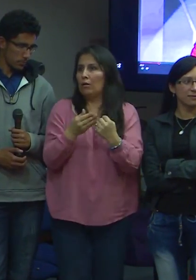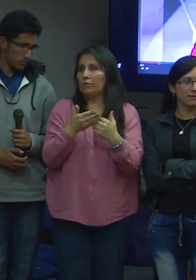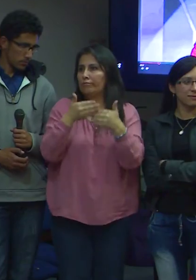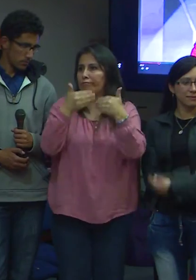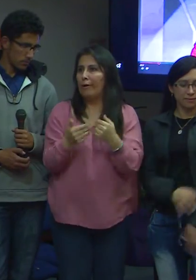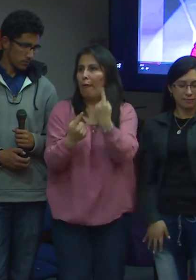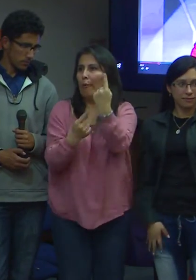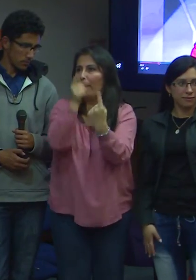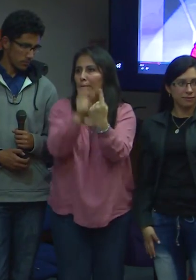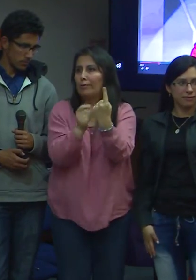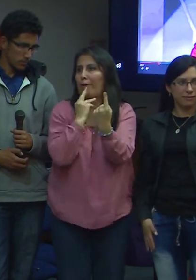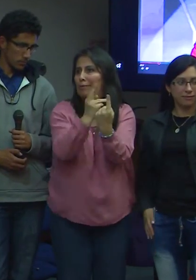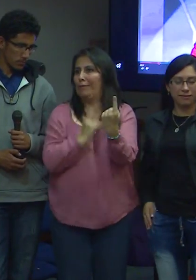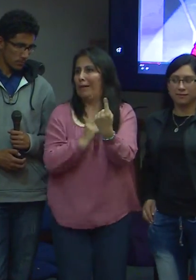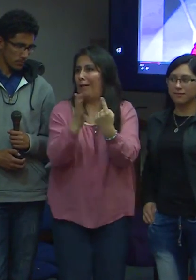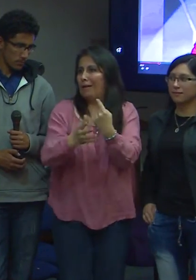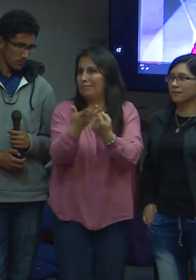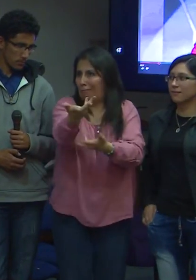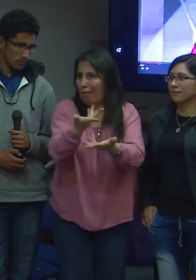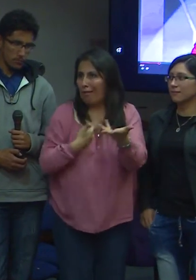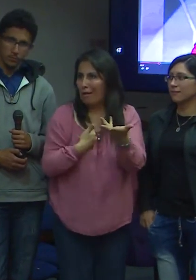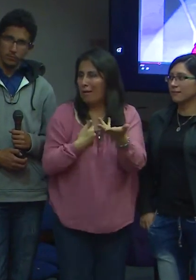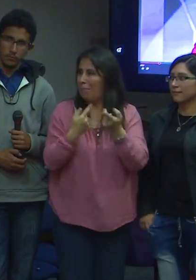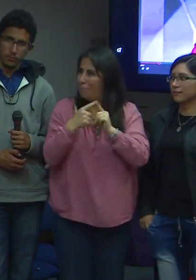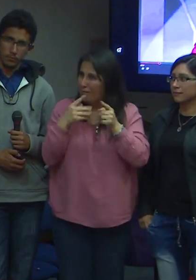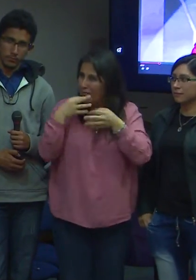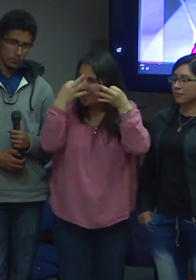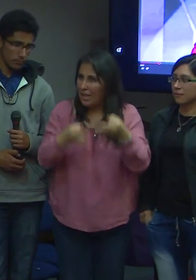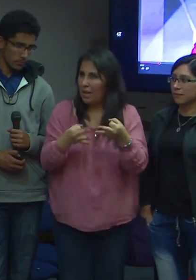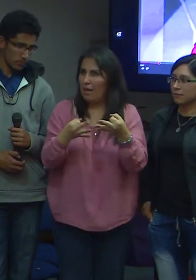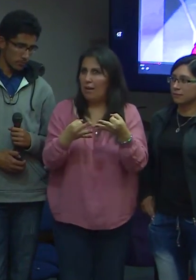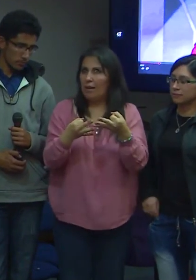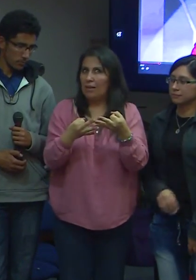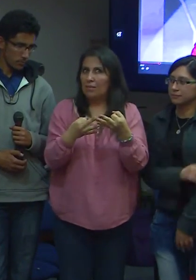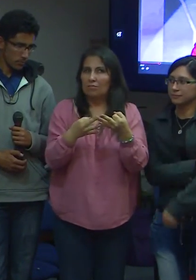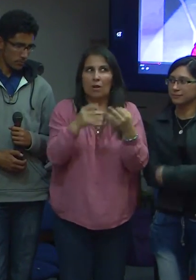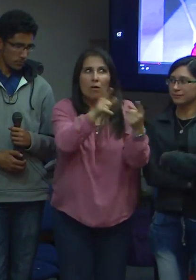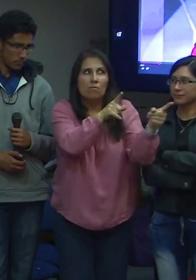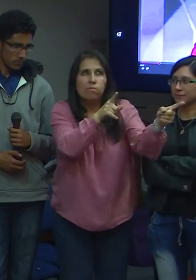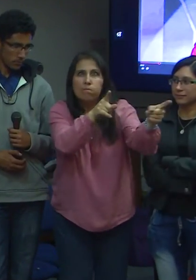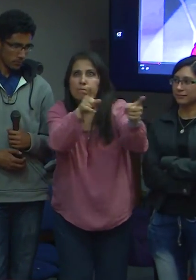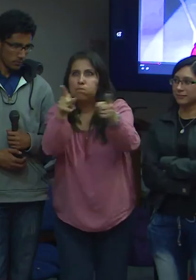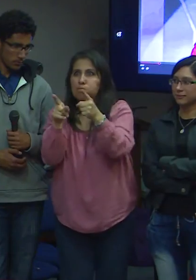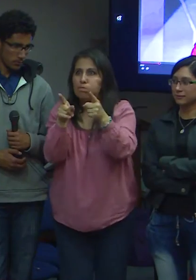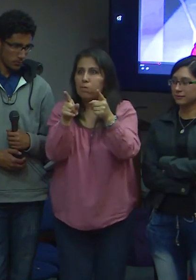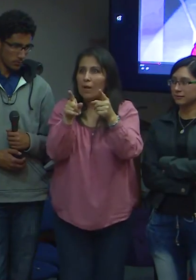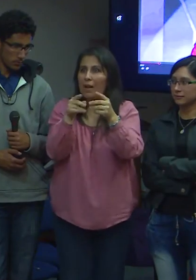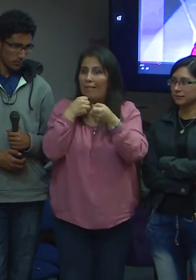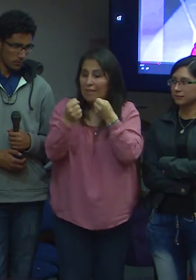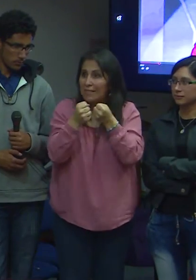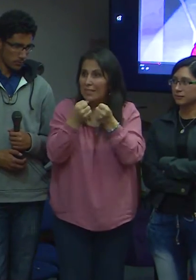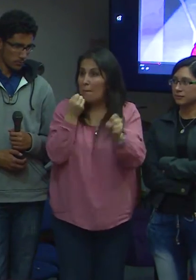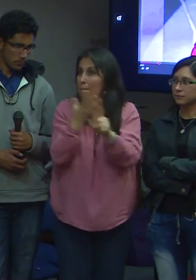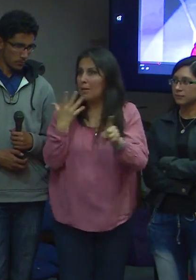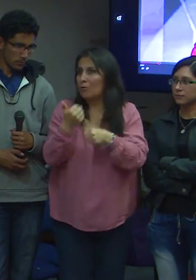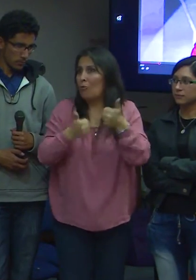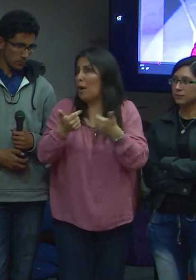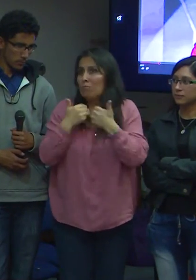Pero realmente no es que tenga mucha referencia sobre el tema. La entrevista me la hicieron en Costa Rica